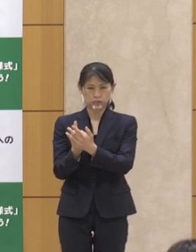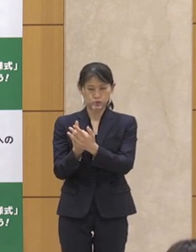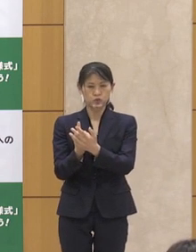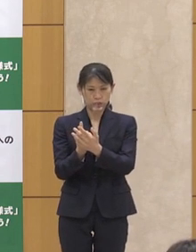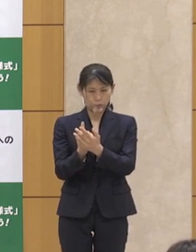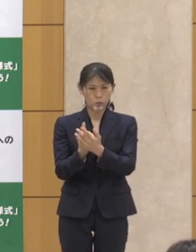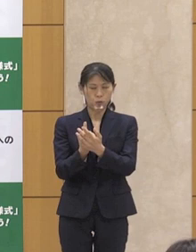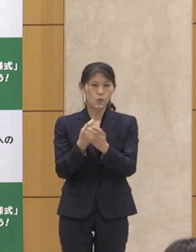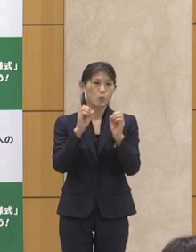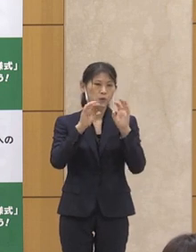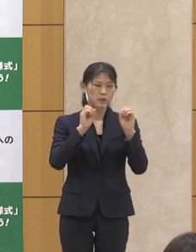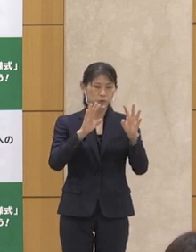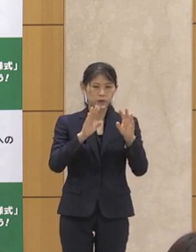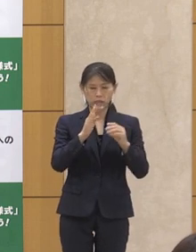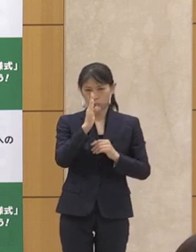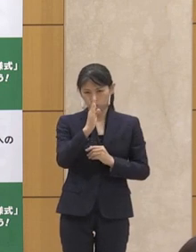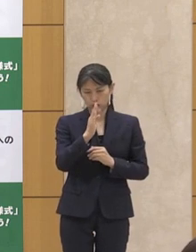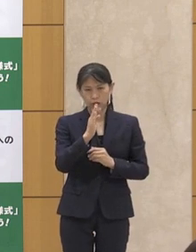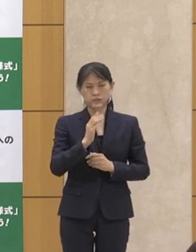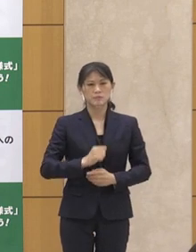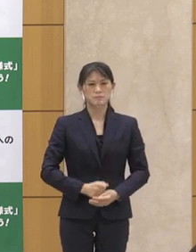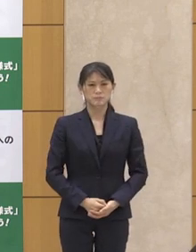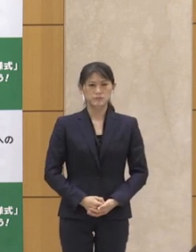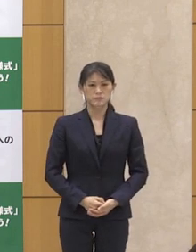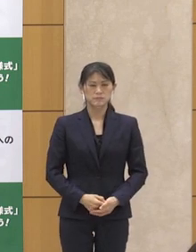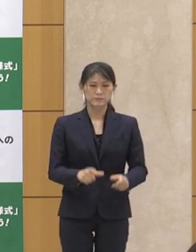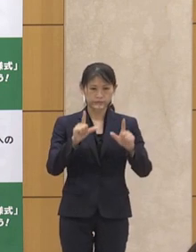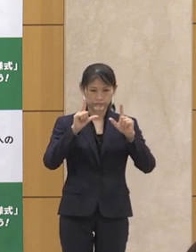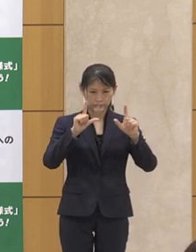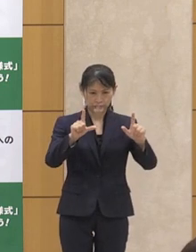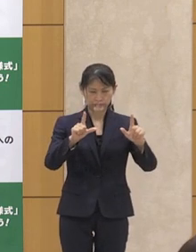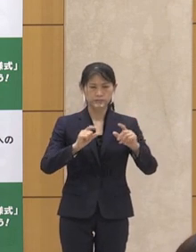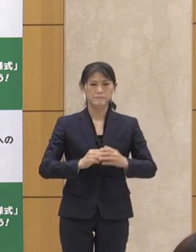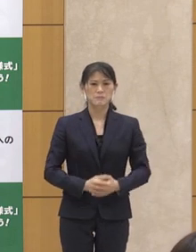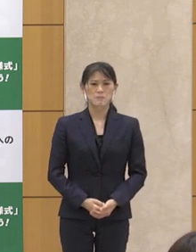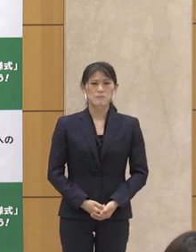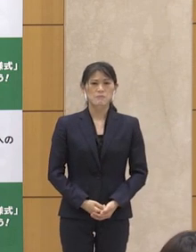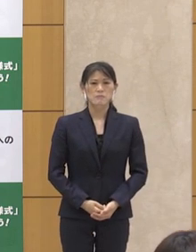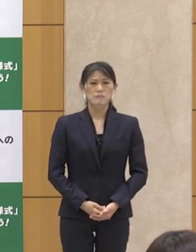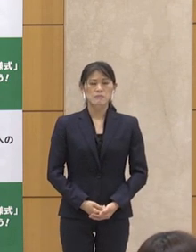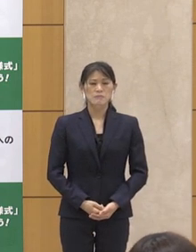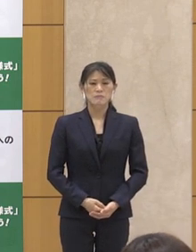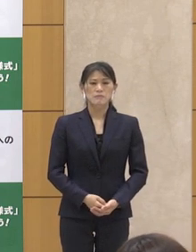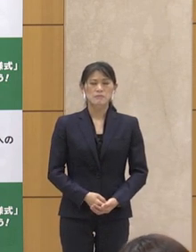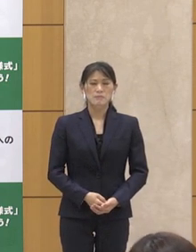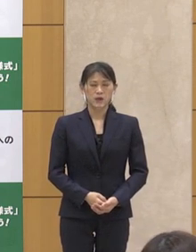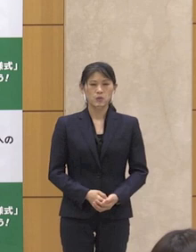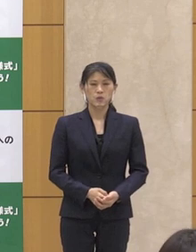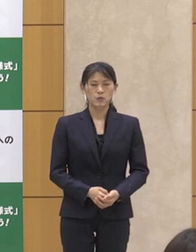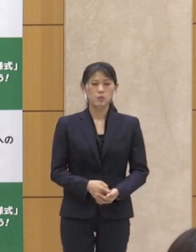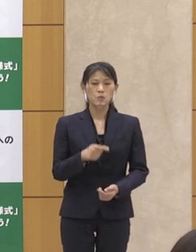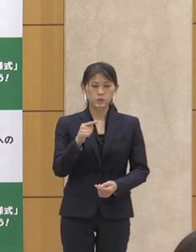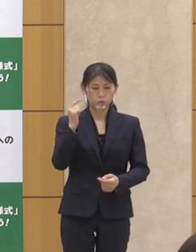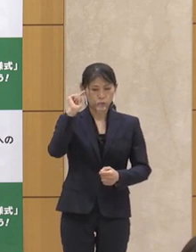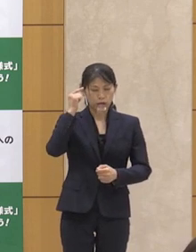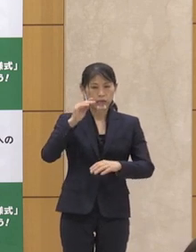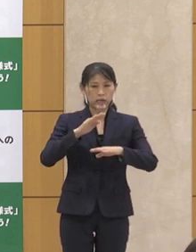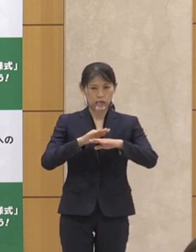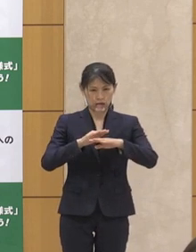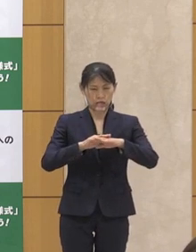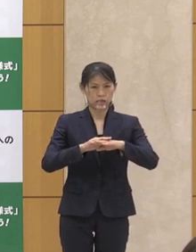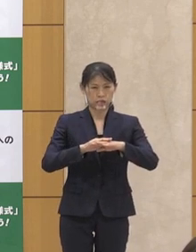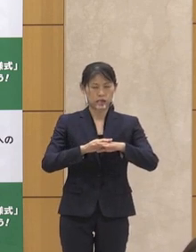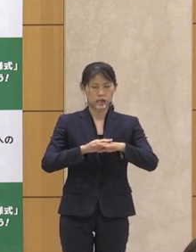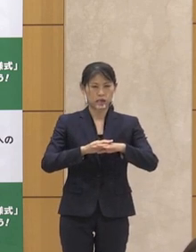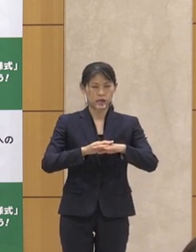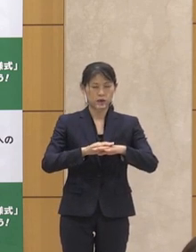これは広くですね、いろんな団体の方にやはりその趣旨をご理解いただい